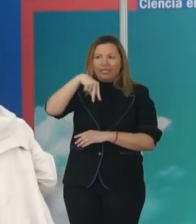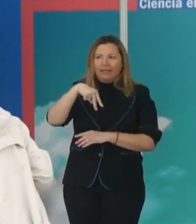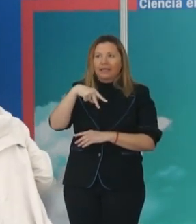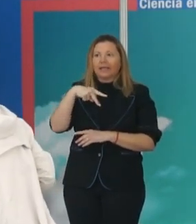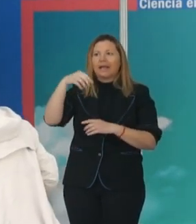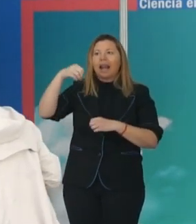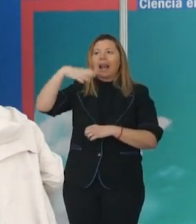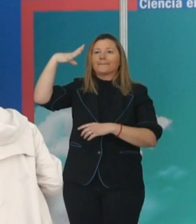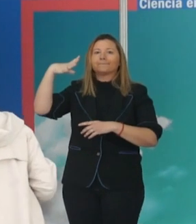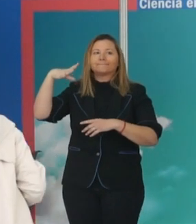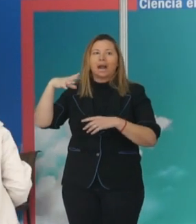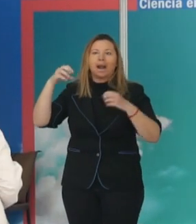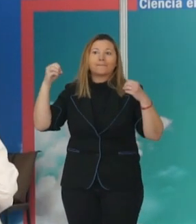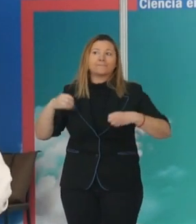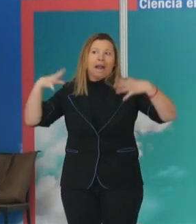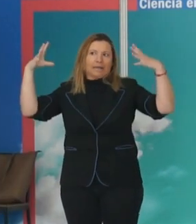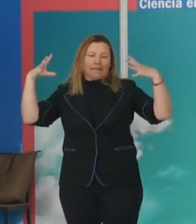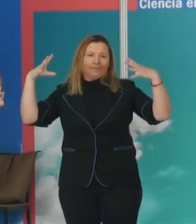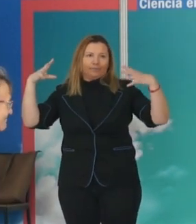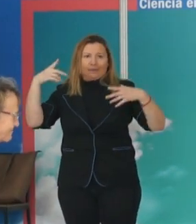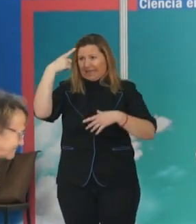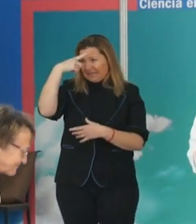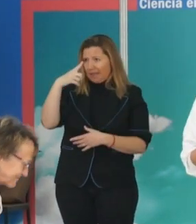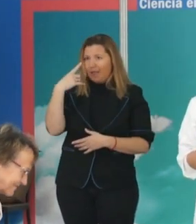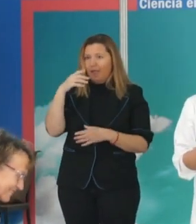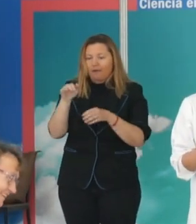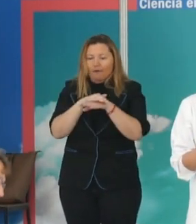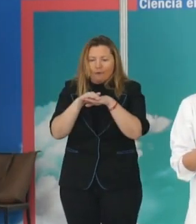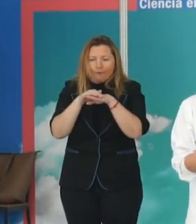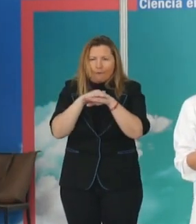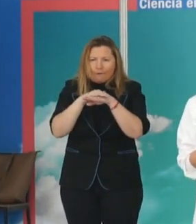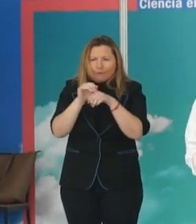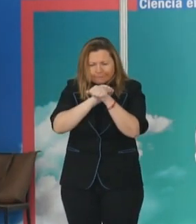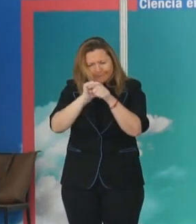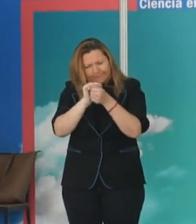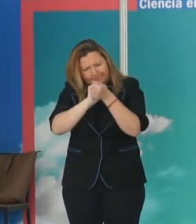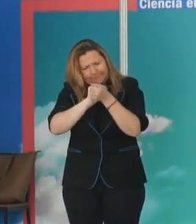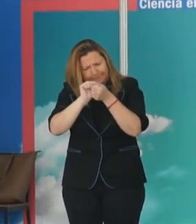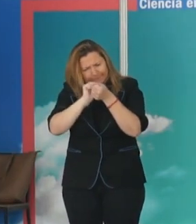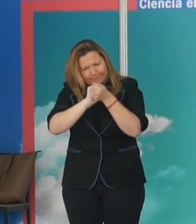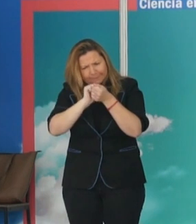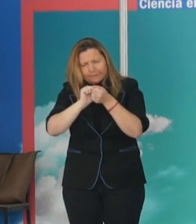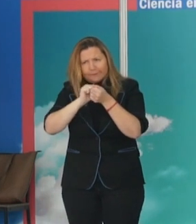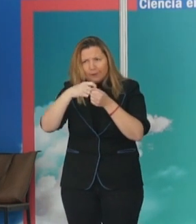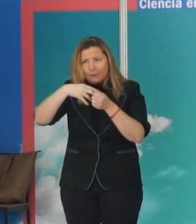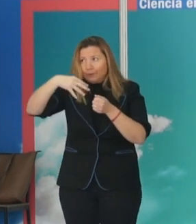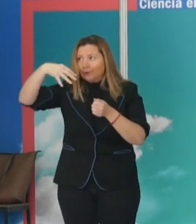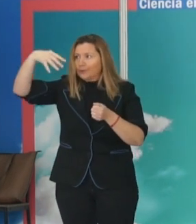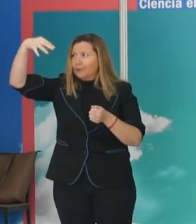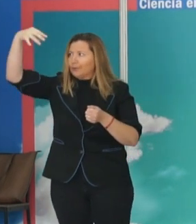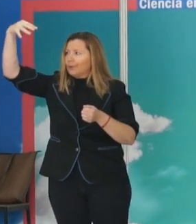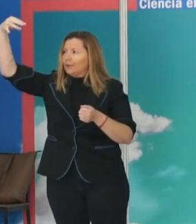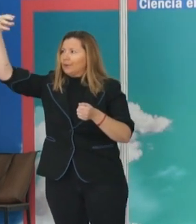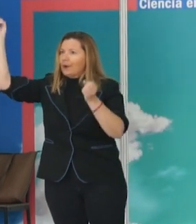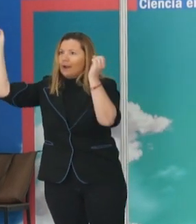Bien, Aladín y la lámpara lluviosa, ¿sabéis? Frotamos, sale el genio y luego parece que vuelve a meterse. El mío, la